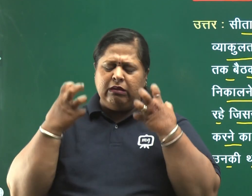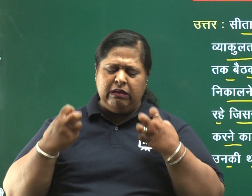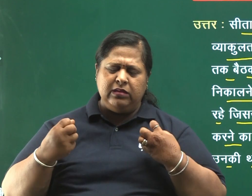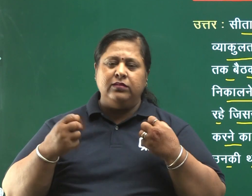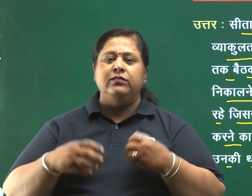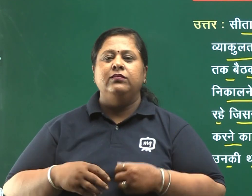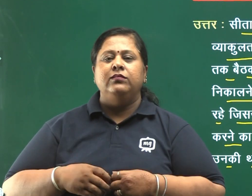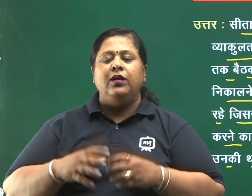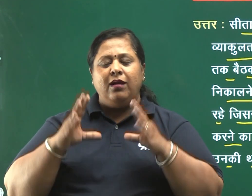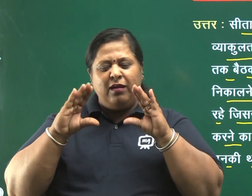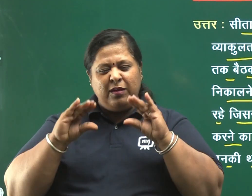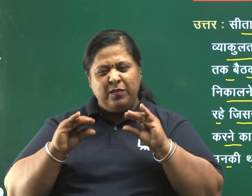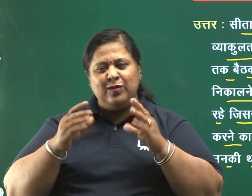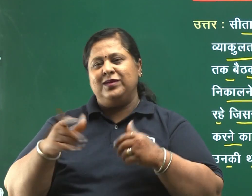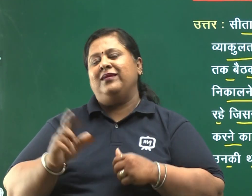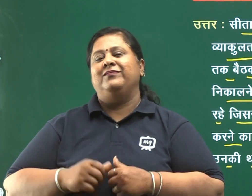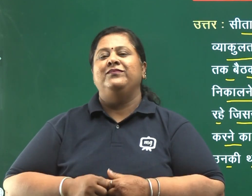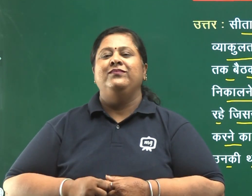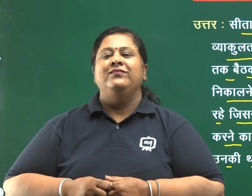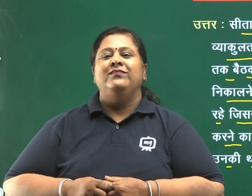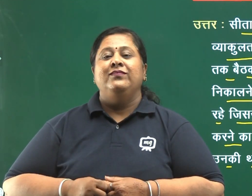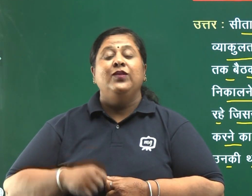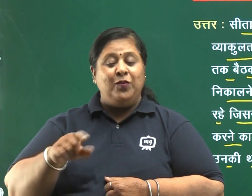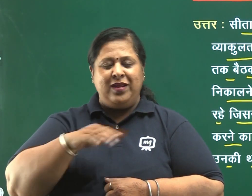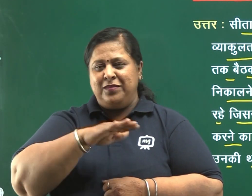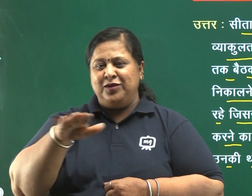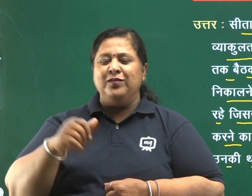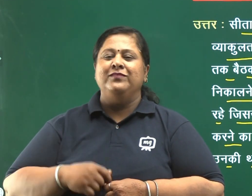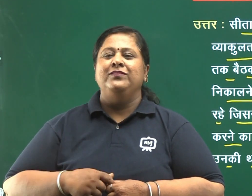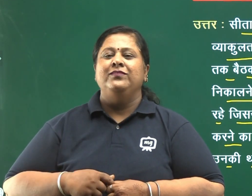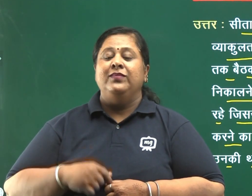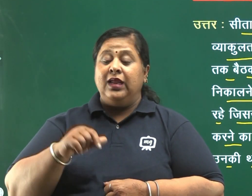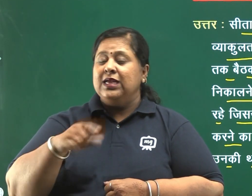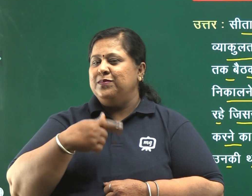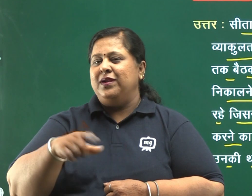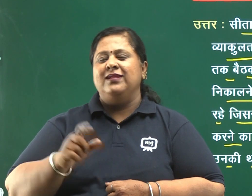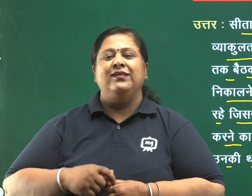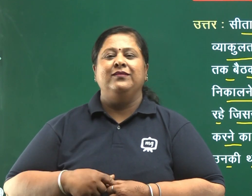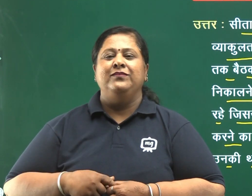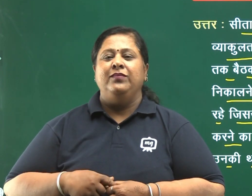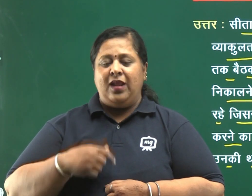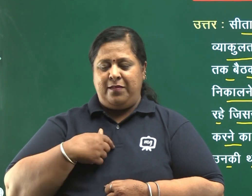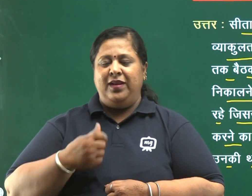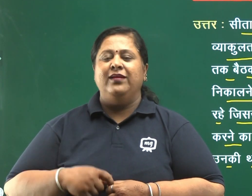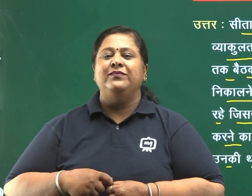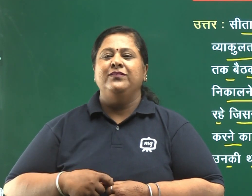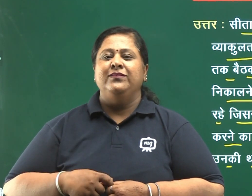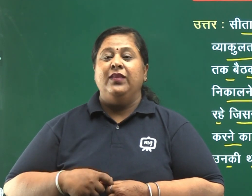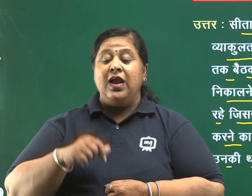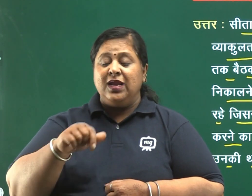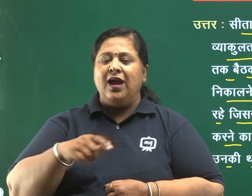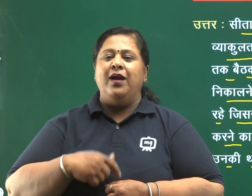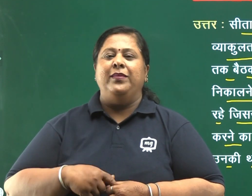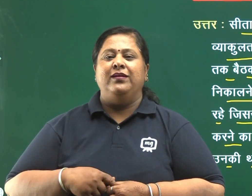थकान कम हो जाए। तो प्यारे बच्चों, इस प्रकार से हमने